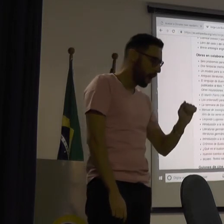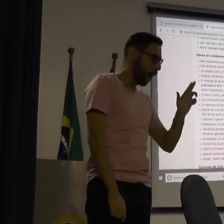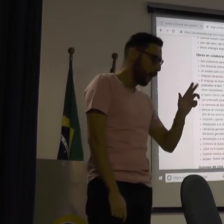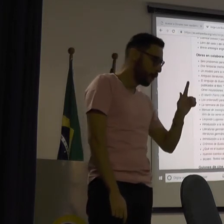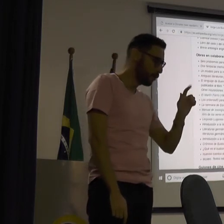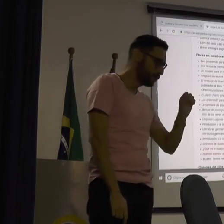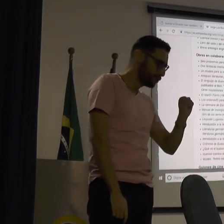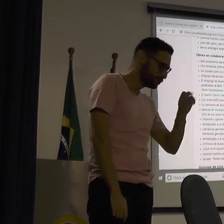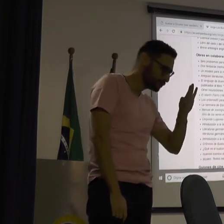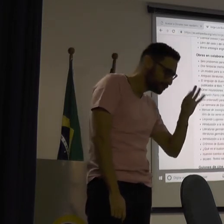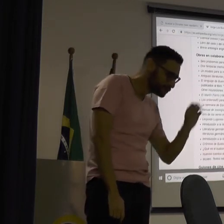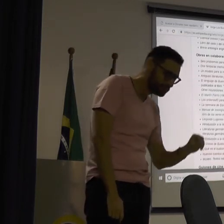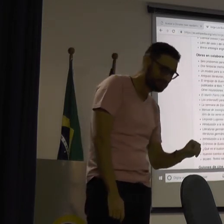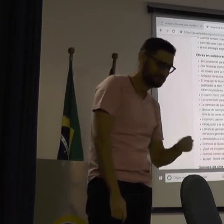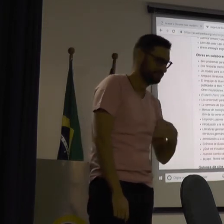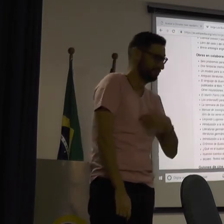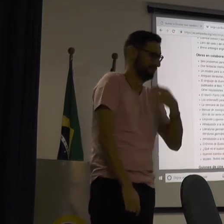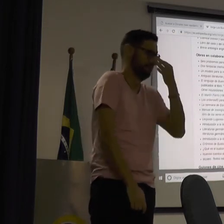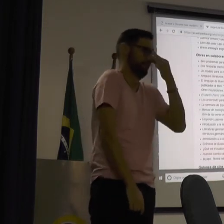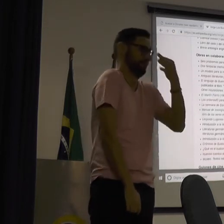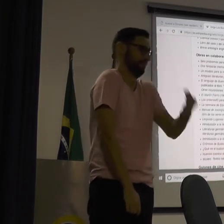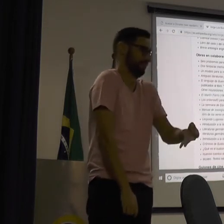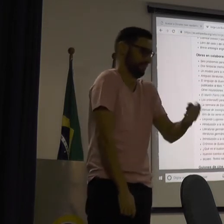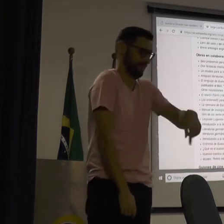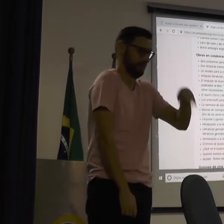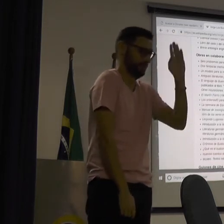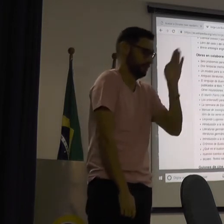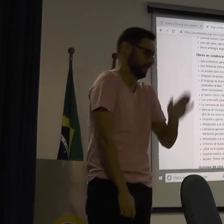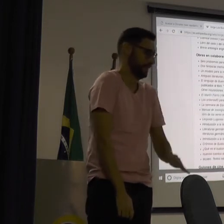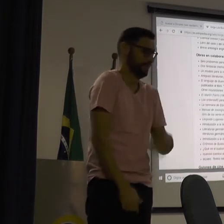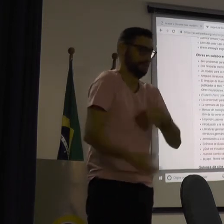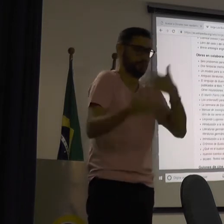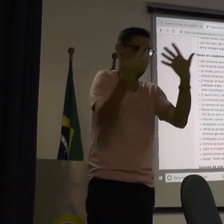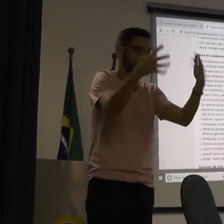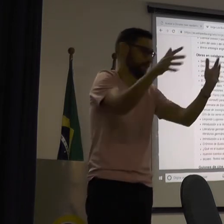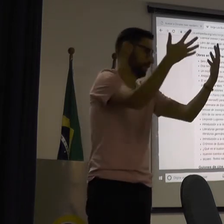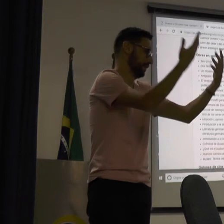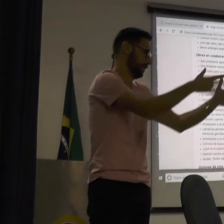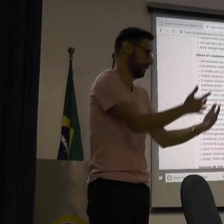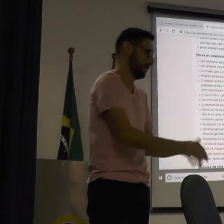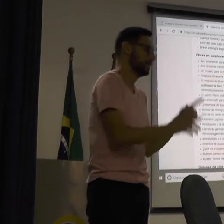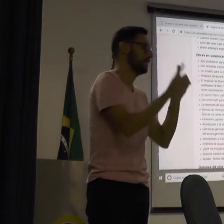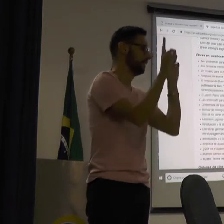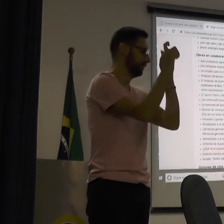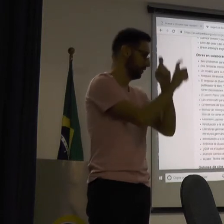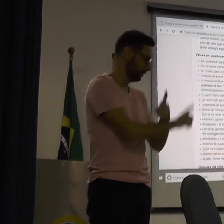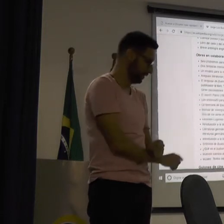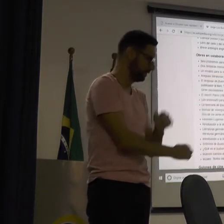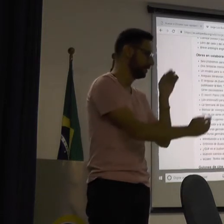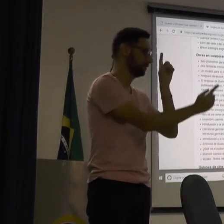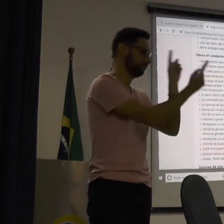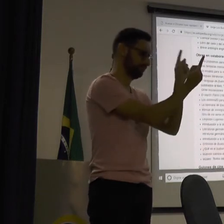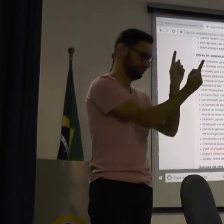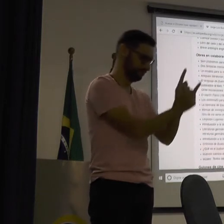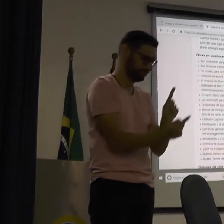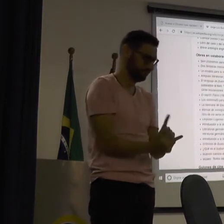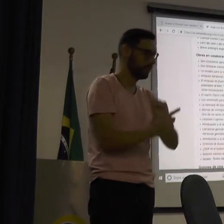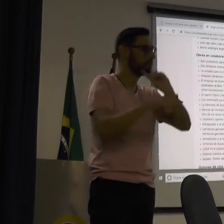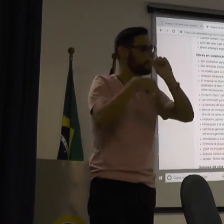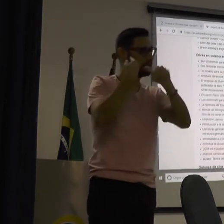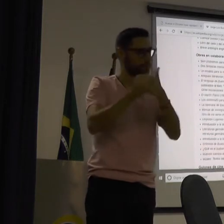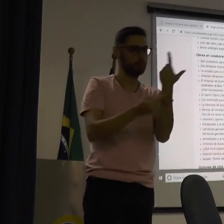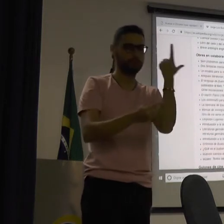né? Joga pedra em todo mundo. Lógico, super criativo. Depois ele publicou uma